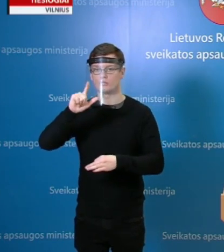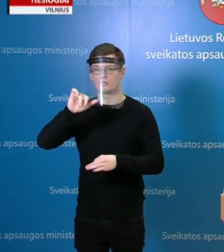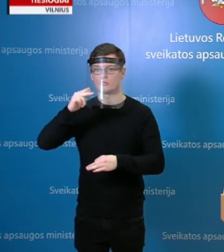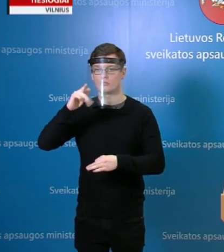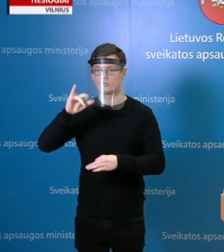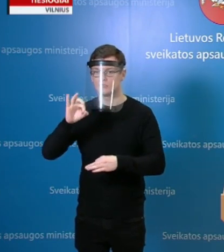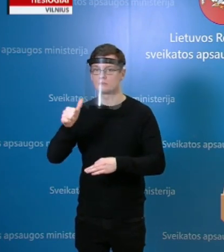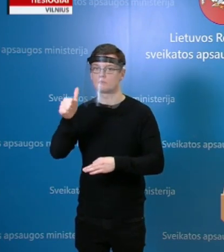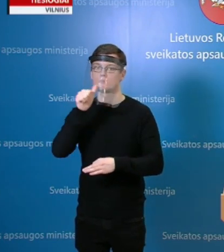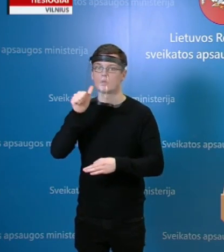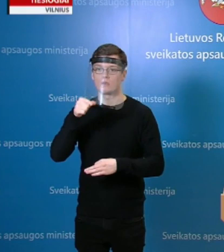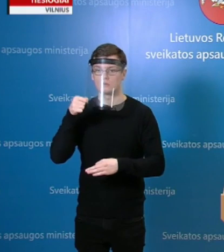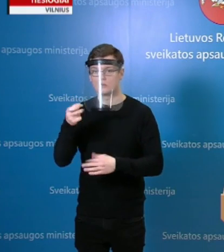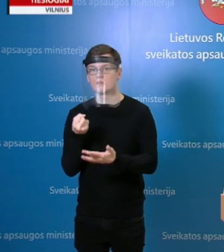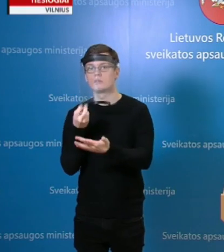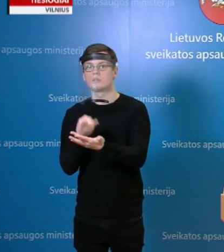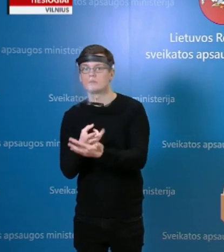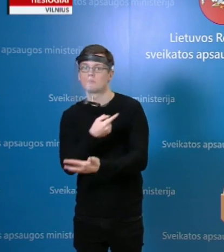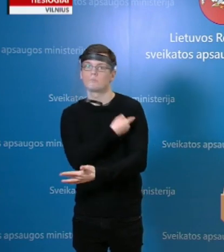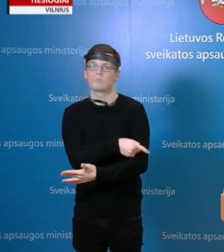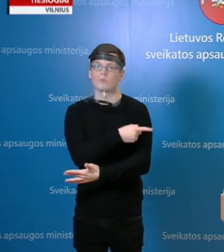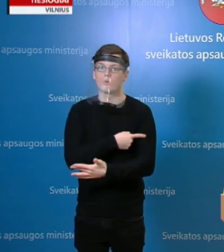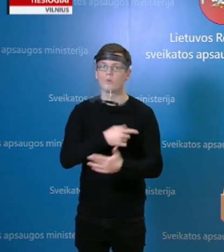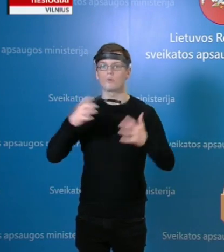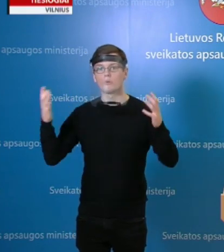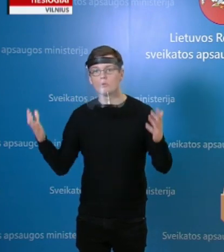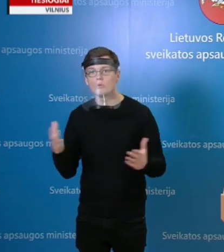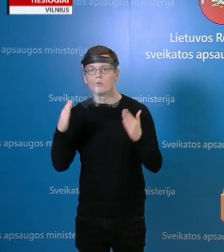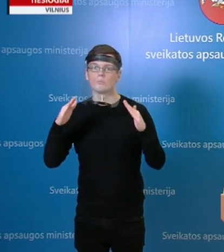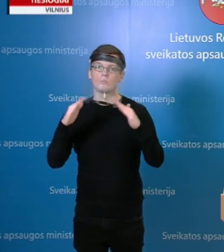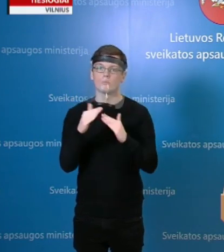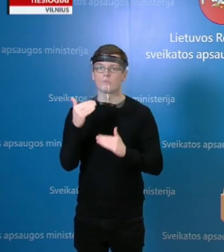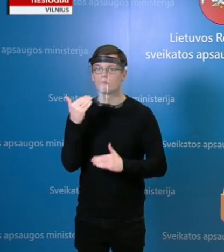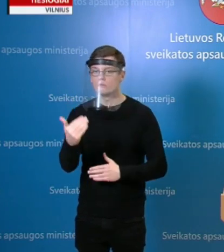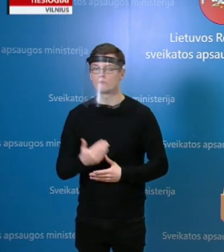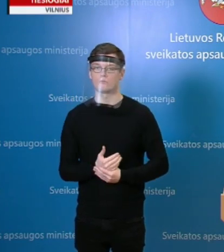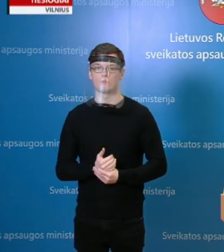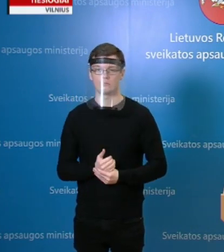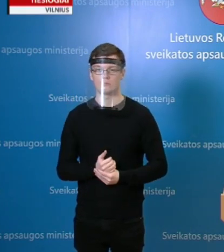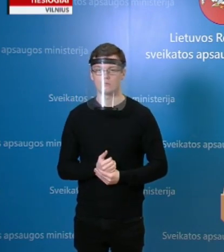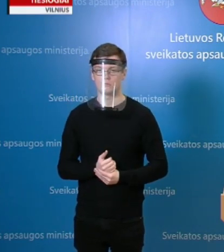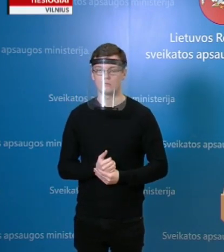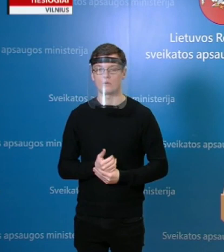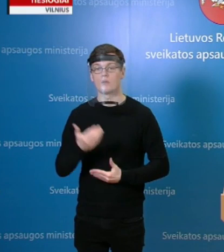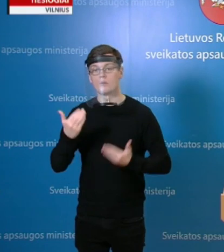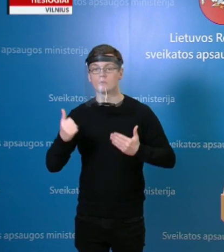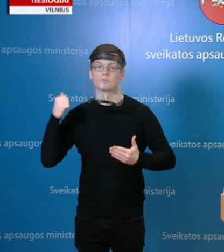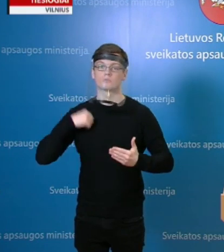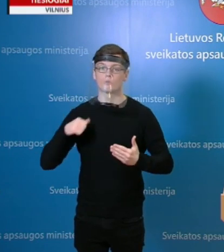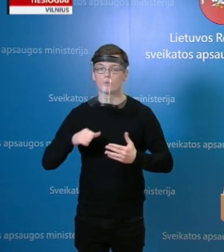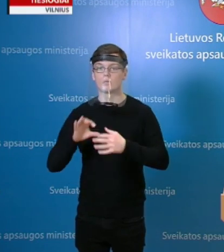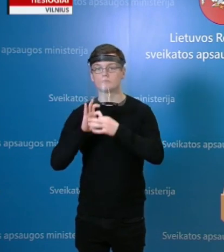sveikatos priežiūros įstaigos, ar slaugos, ar globos įstaigos, ar asmenys susiję